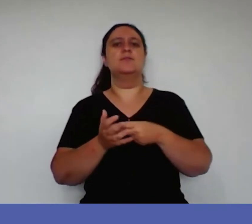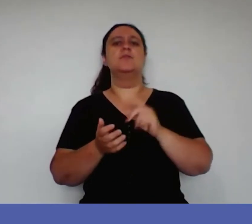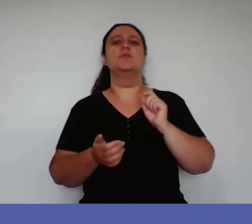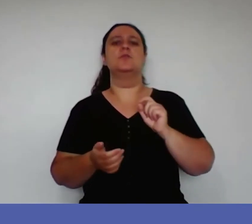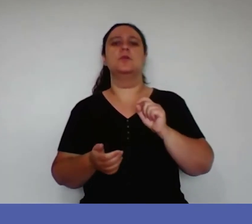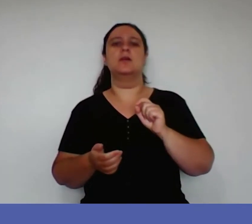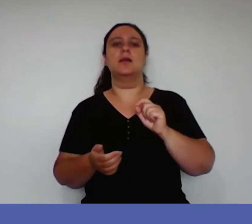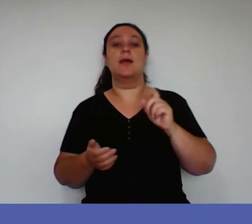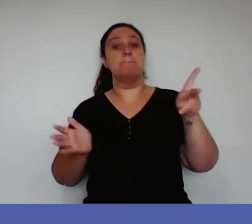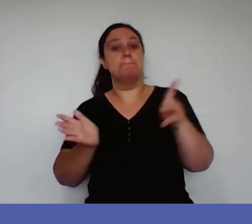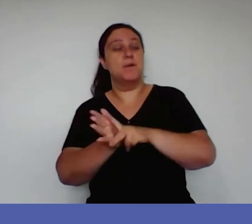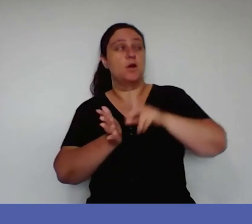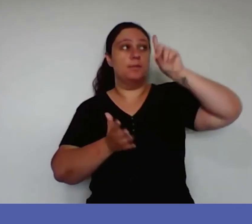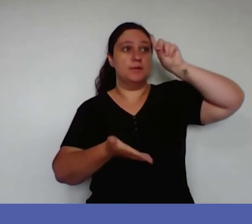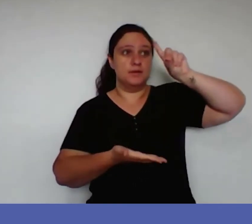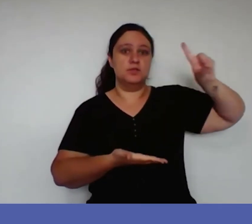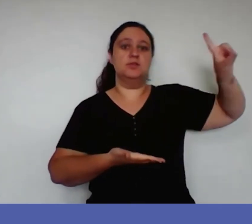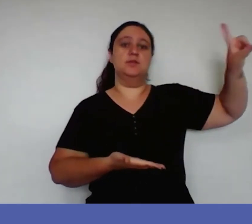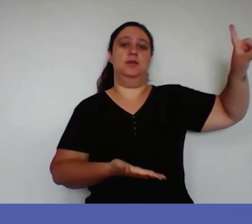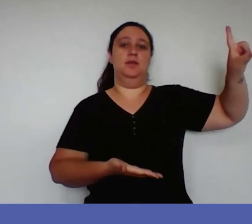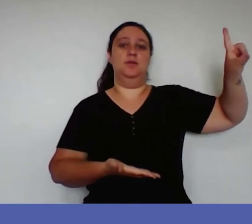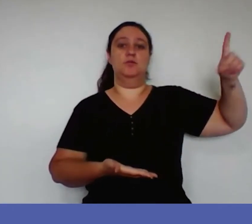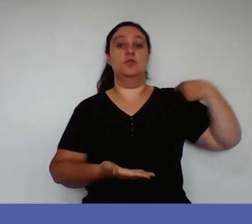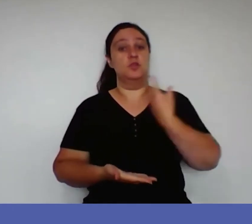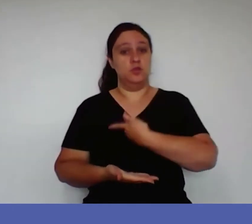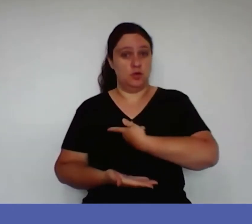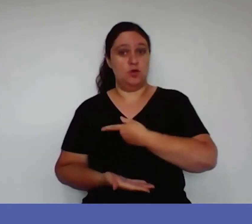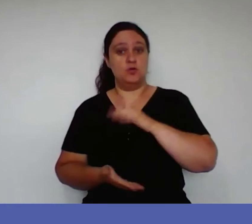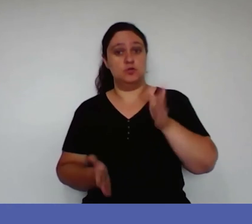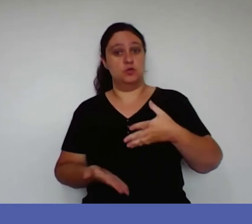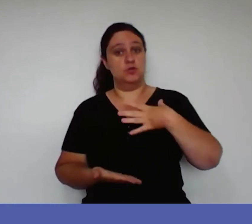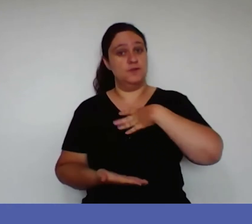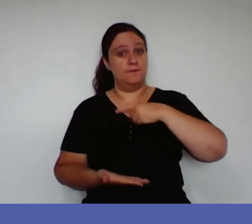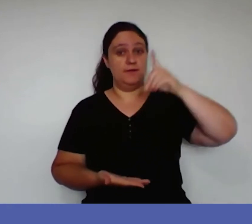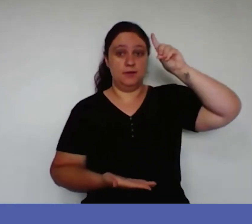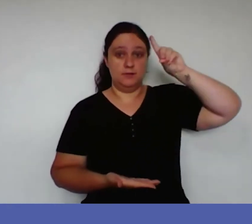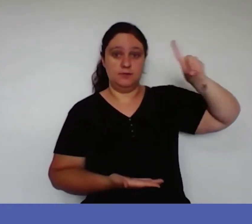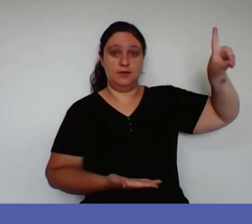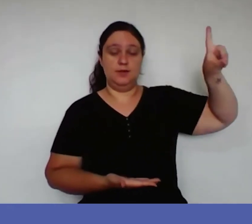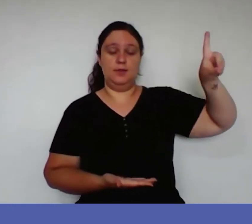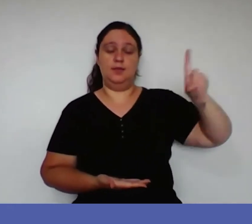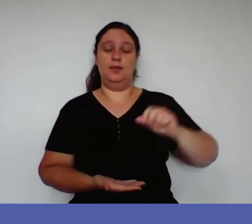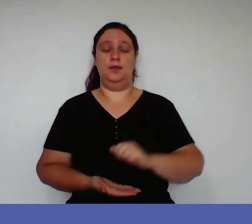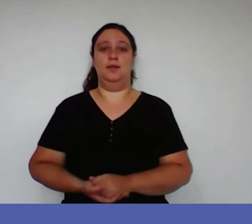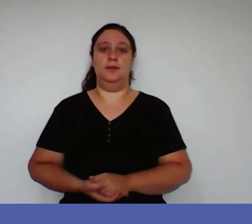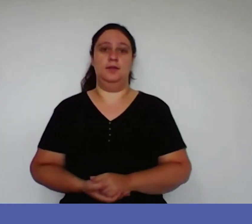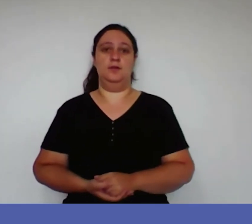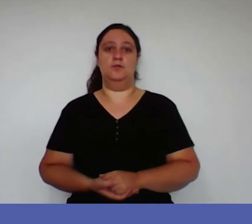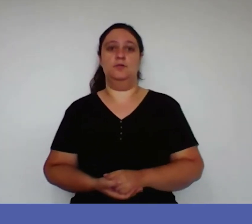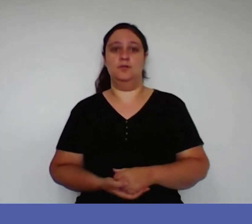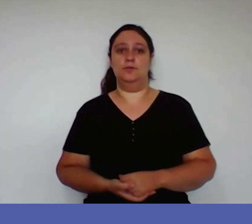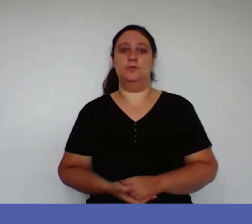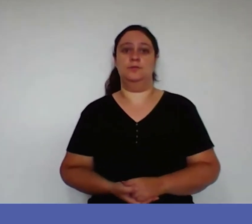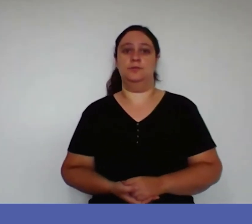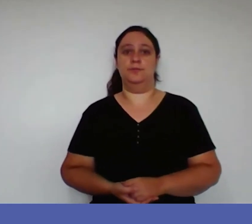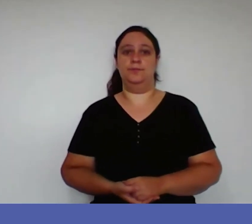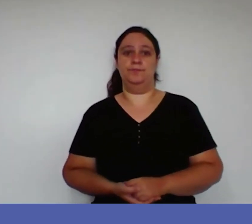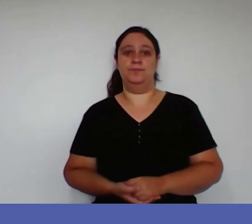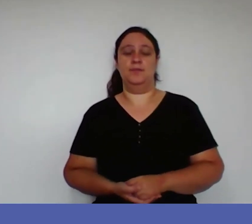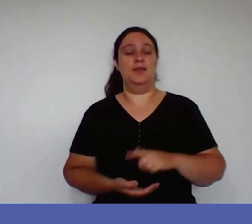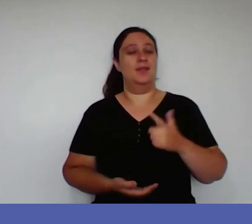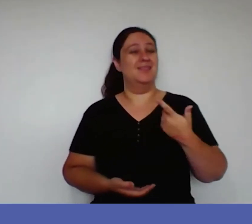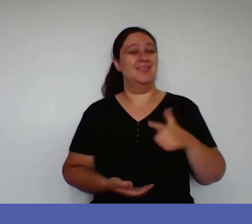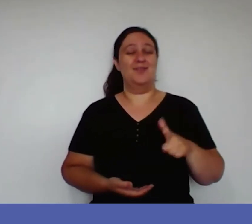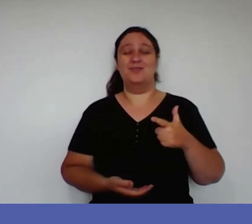divina. Hoje somos filhos de Deus, temos a natureza divina, mas não temos a nossa própria justiça.